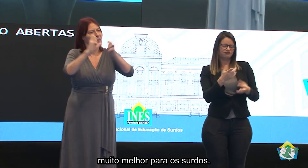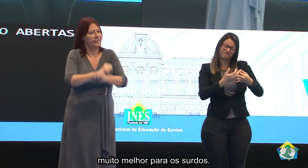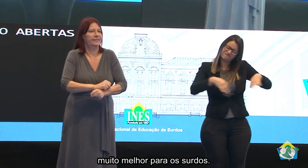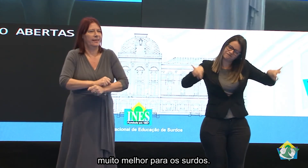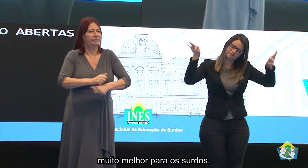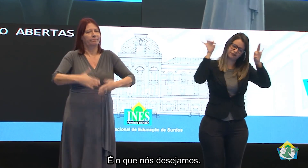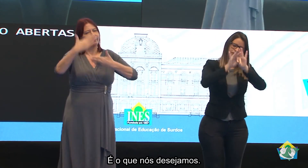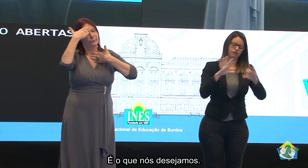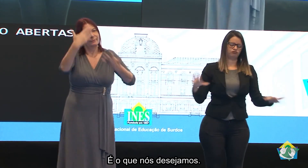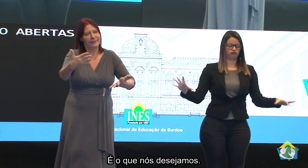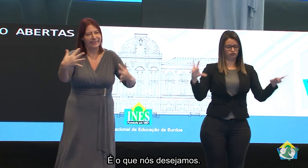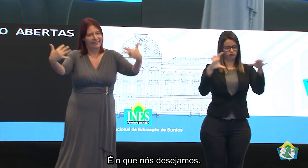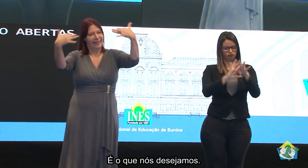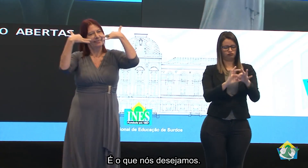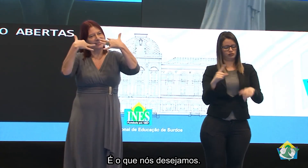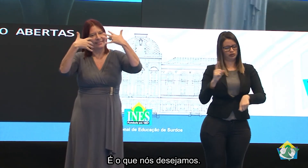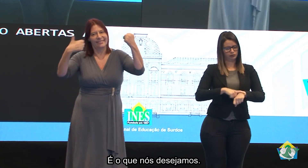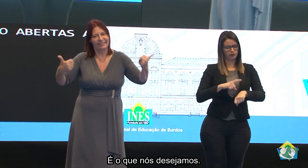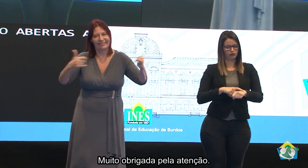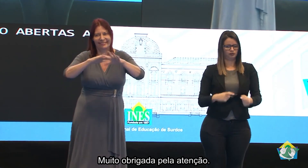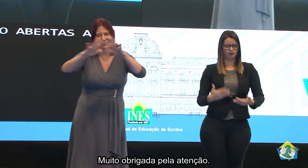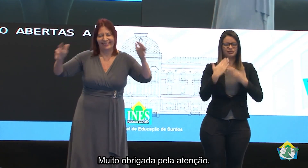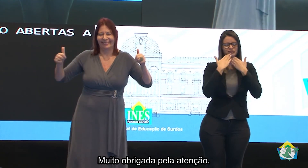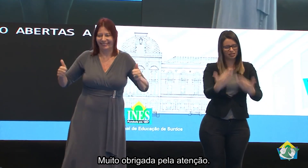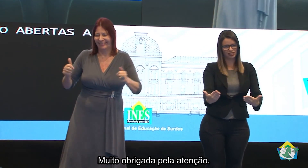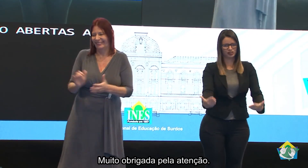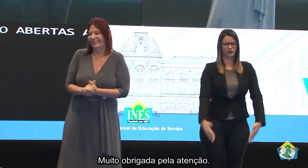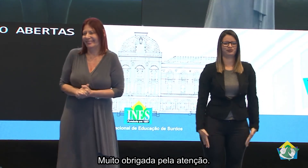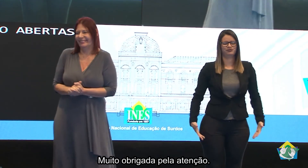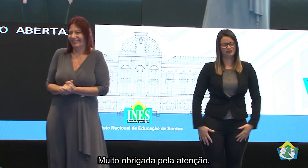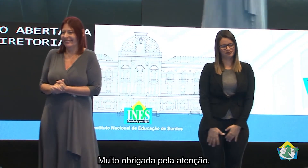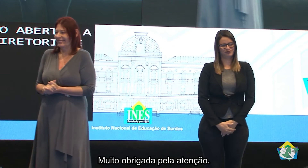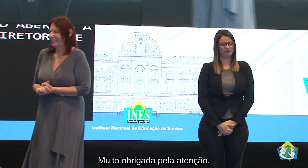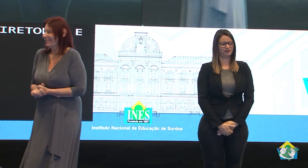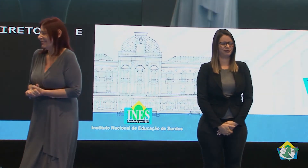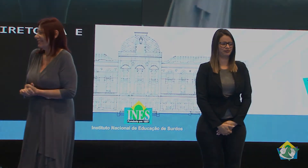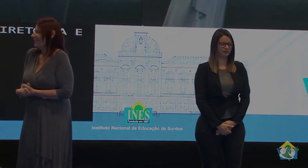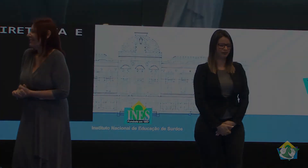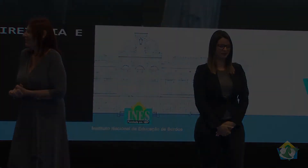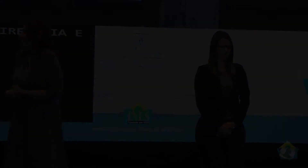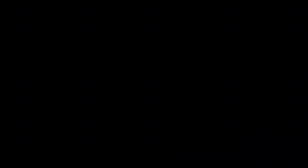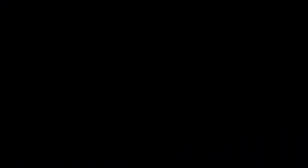melhor para os surdos. E é o que nós desejamos. Muito obrigada pela atenção.